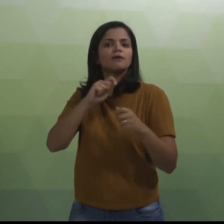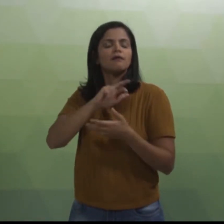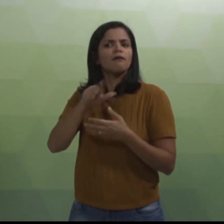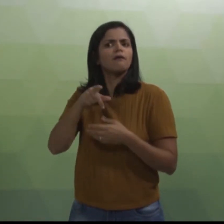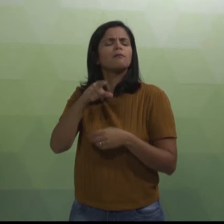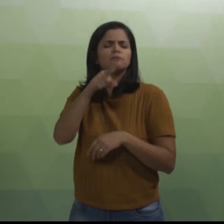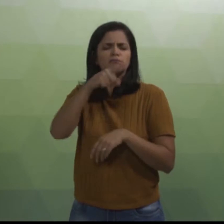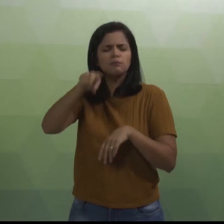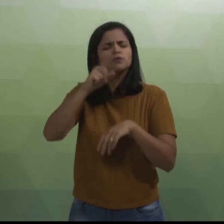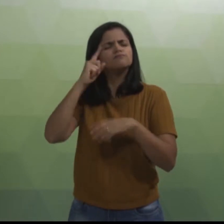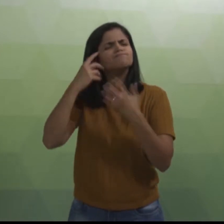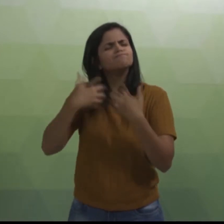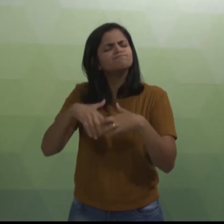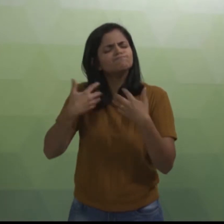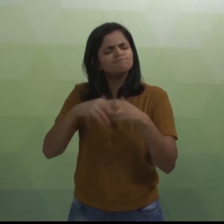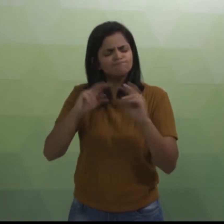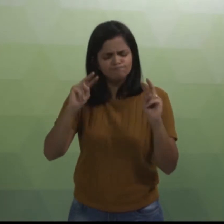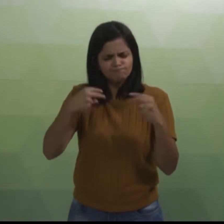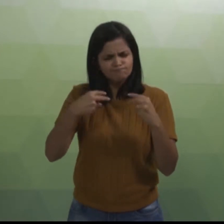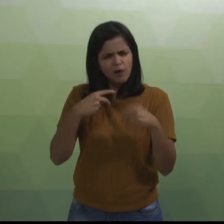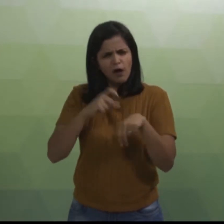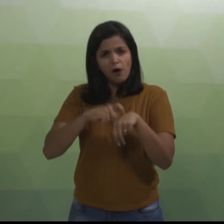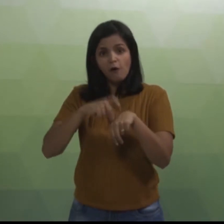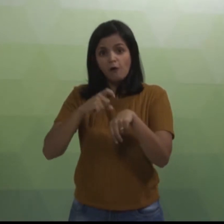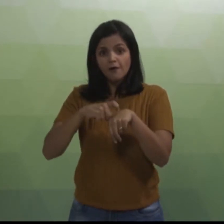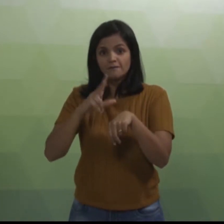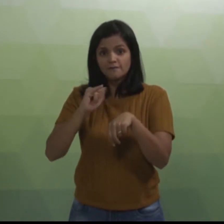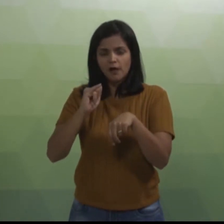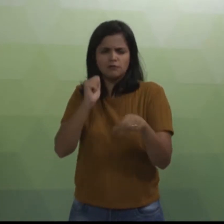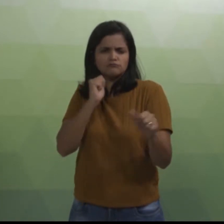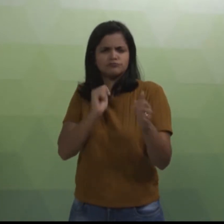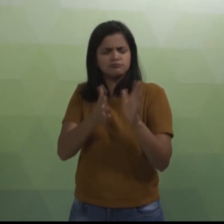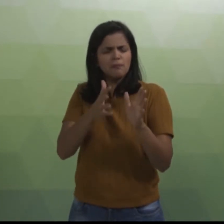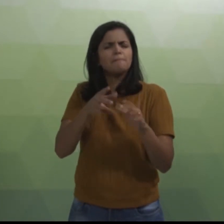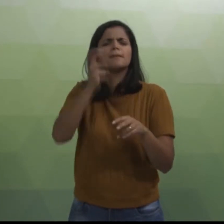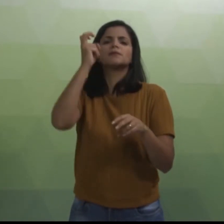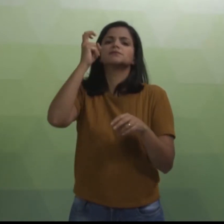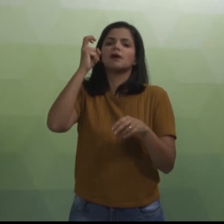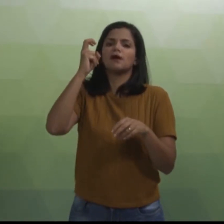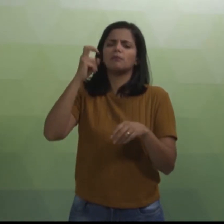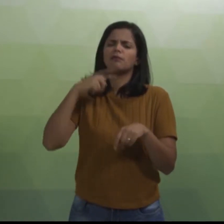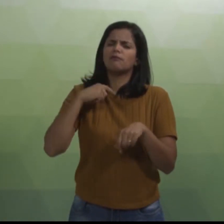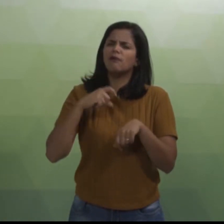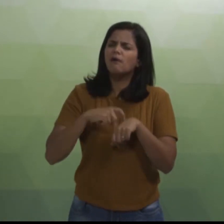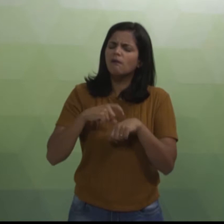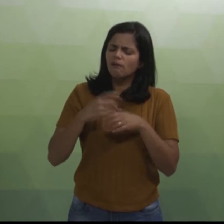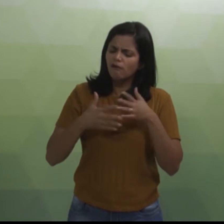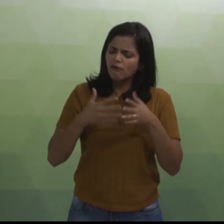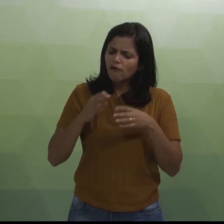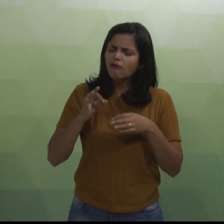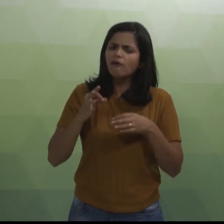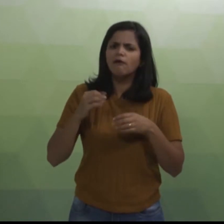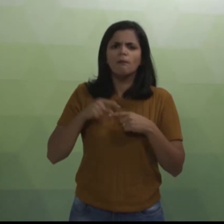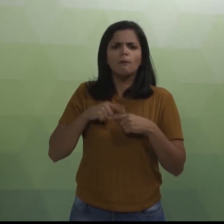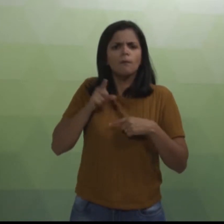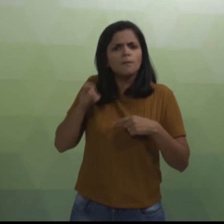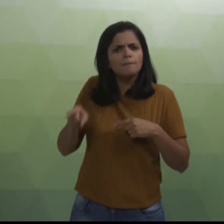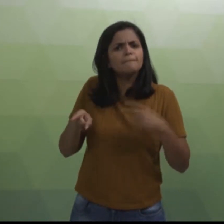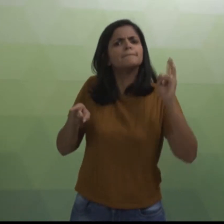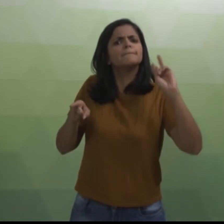referentes. Vai ficar perceptível esses referentes. No momento da sinalização, será percebido